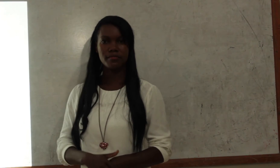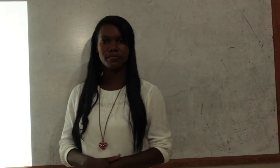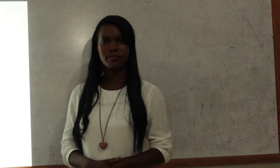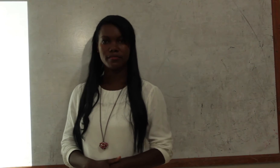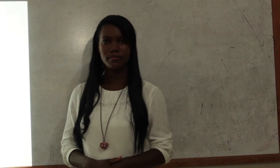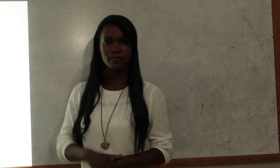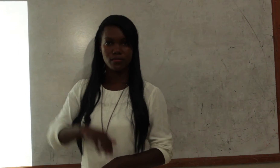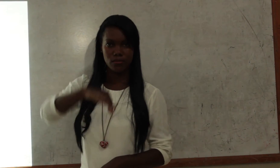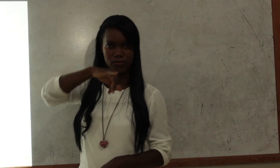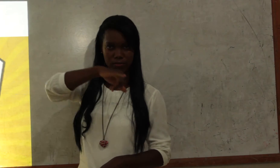Teléfono.